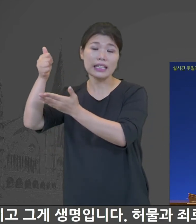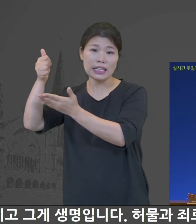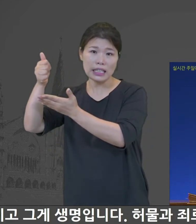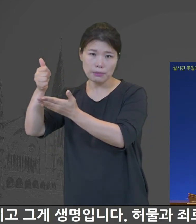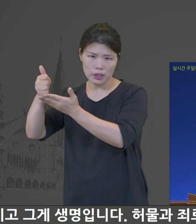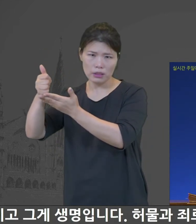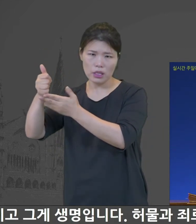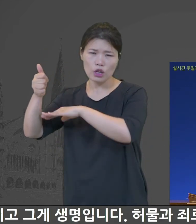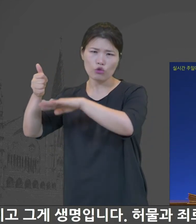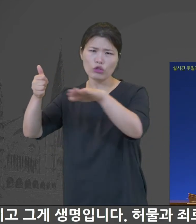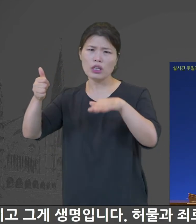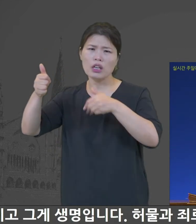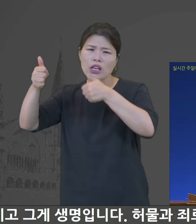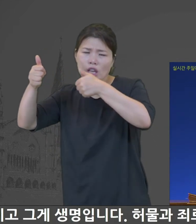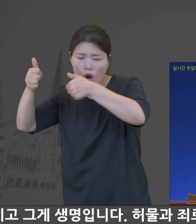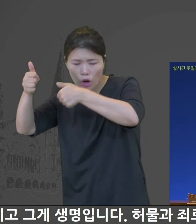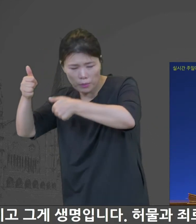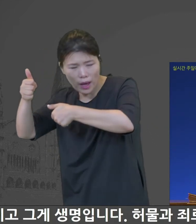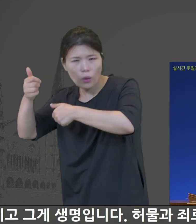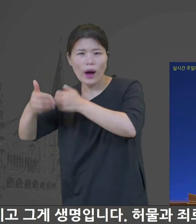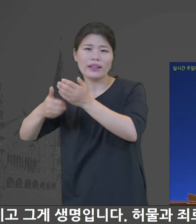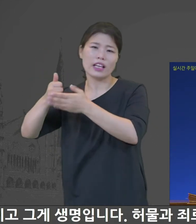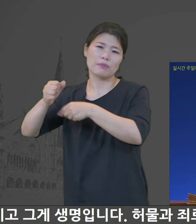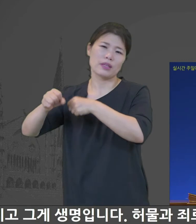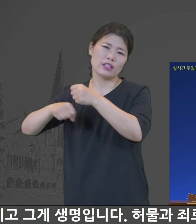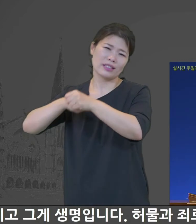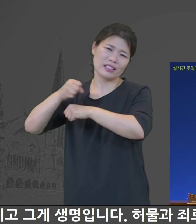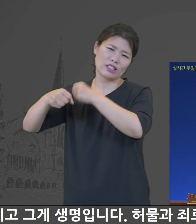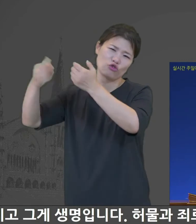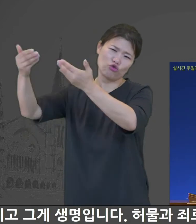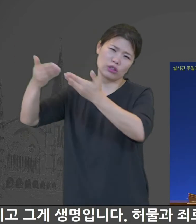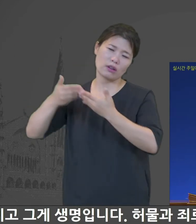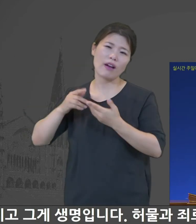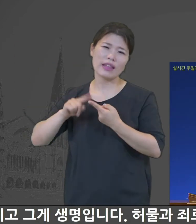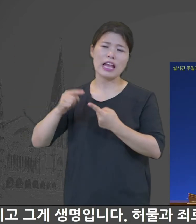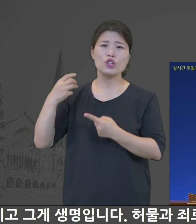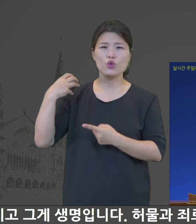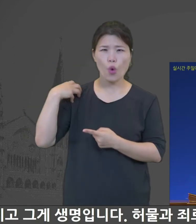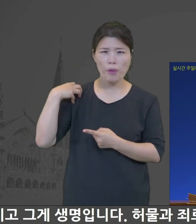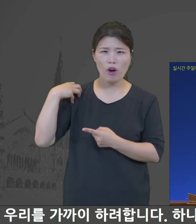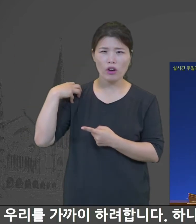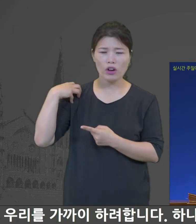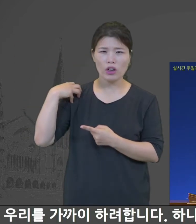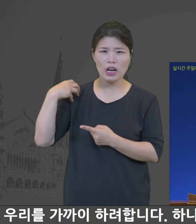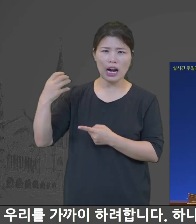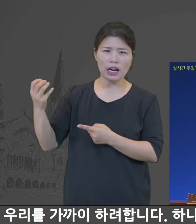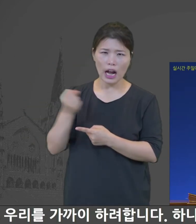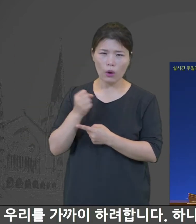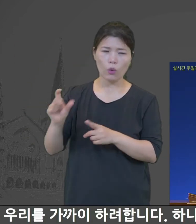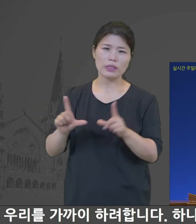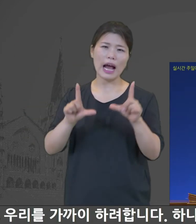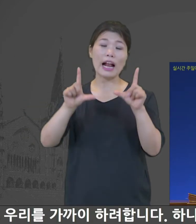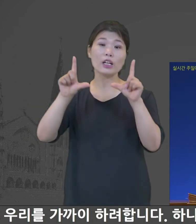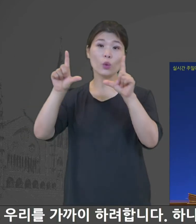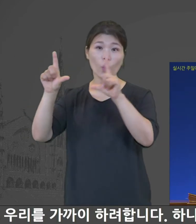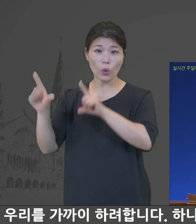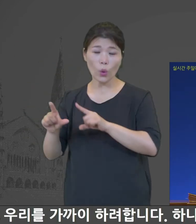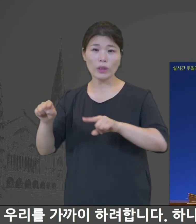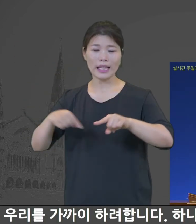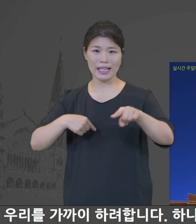경배하고 하나님이 주신 자유를 따라 소명을 이루며 살도록 우리를